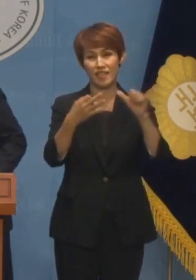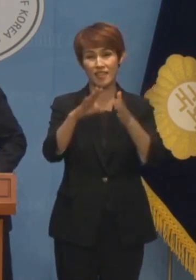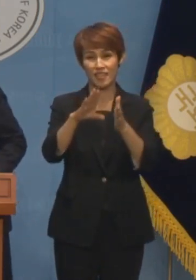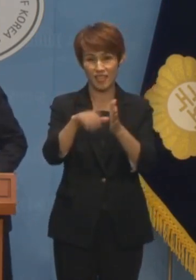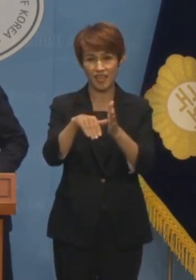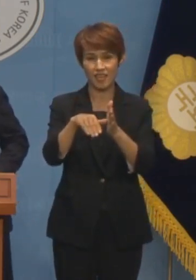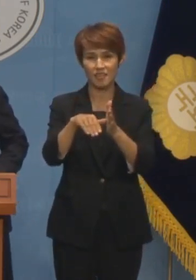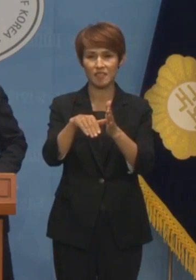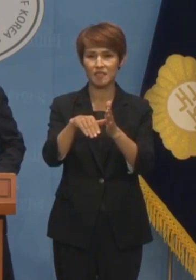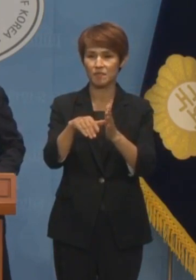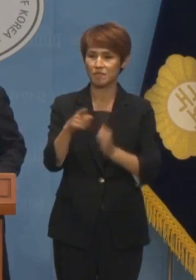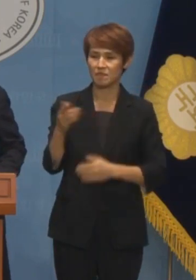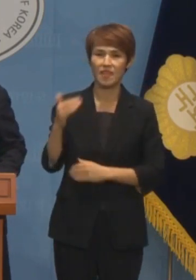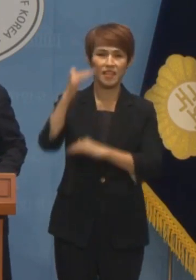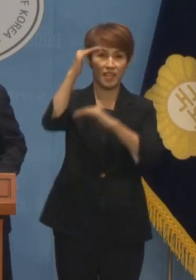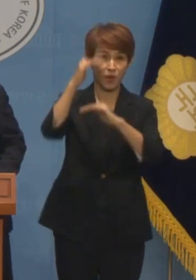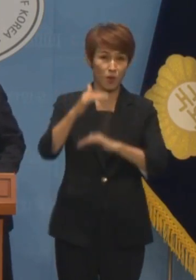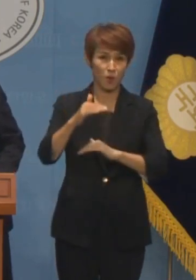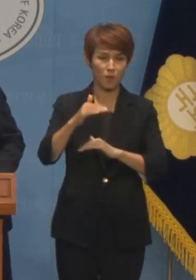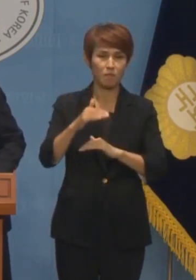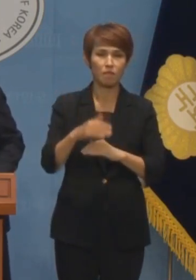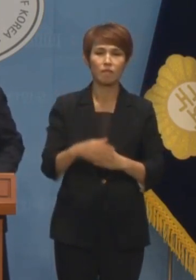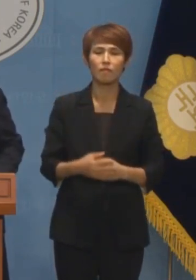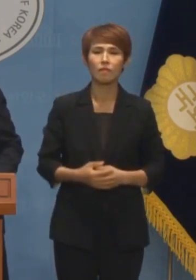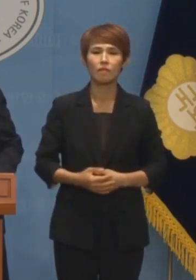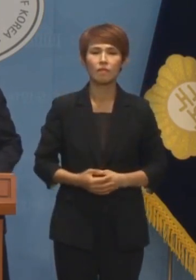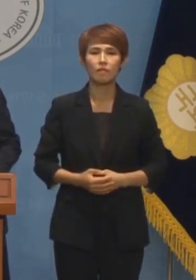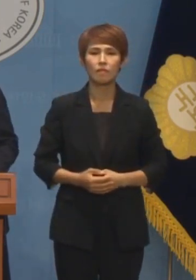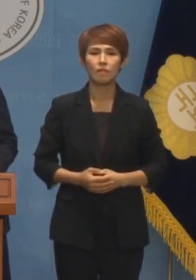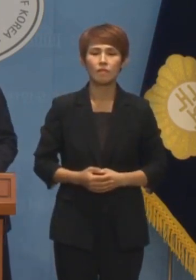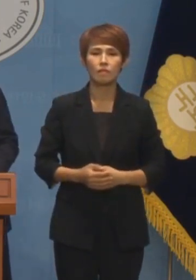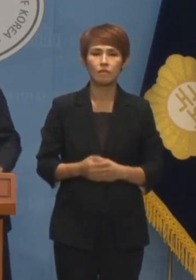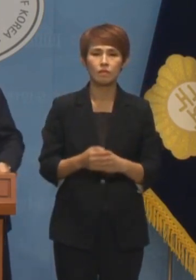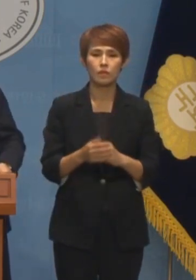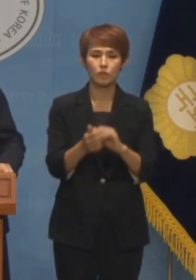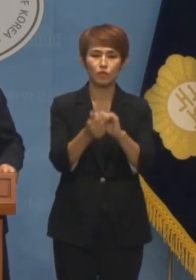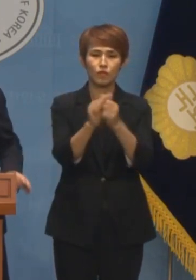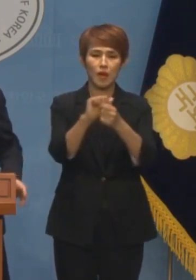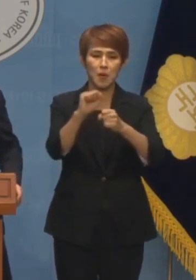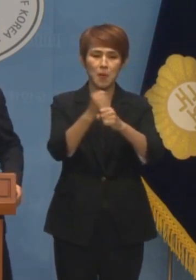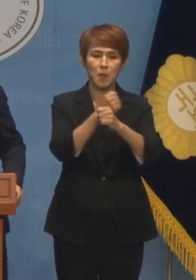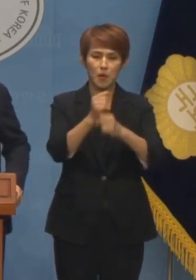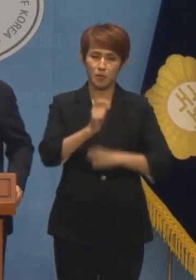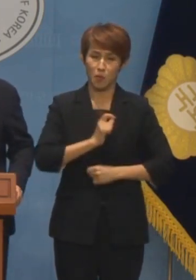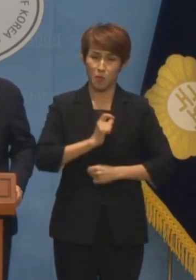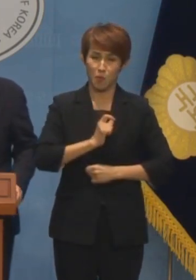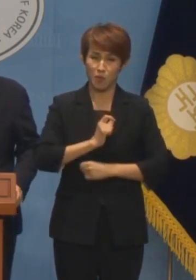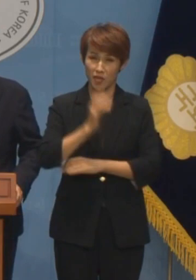이렇게 얘기합니다. 이것을 3부 토건 주가 조작 의혹이라고 명명했습니다. 그런데